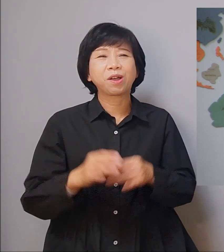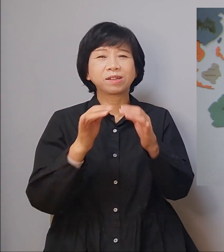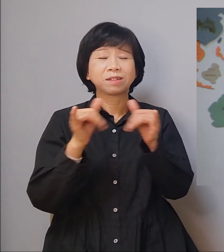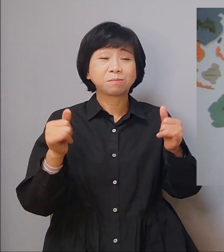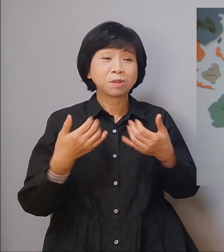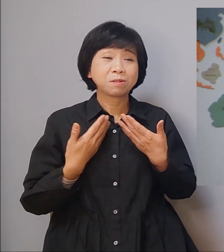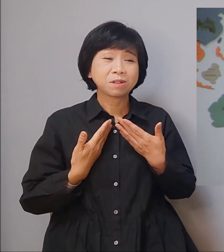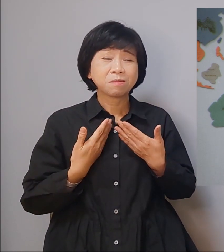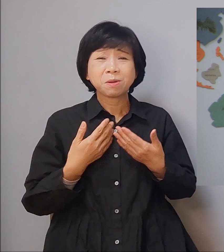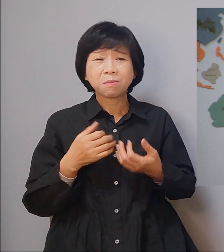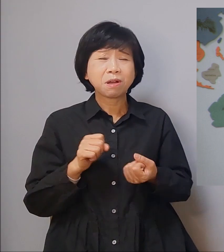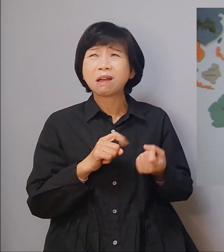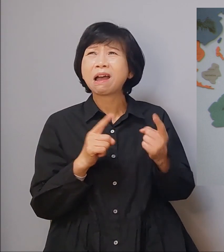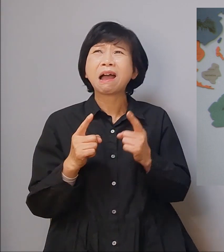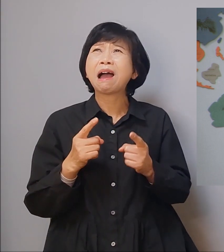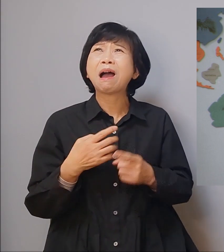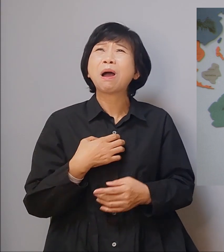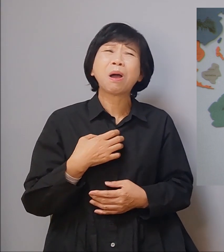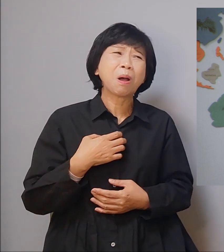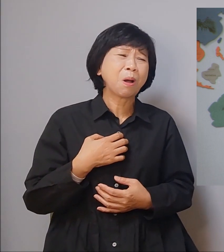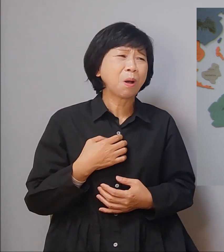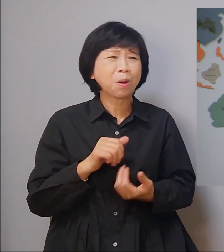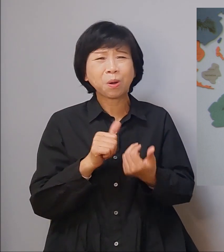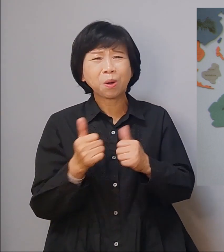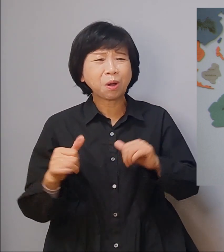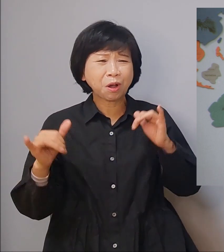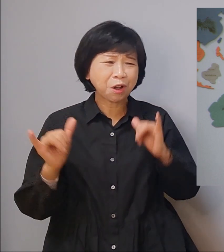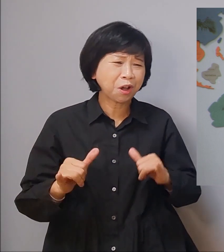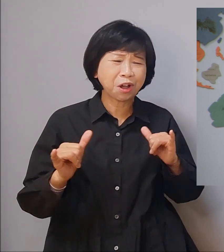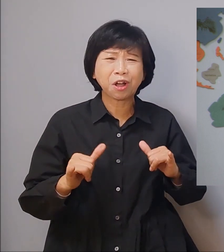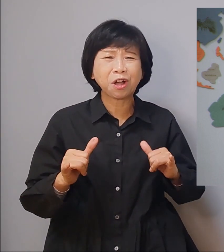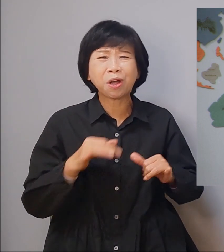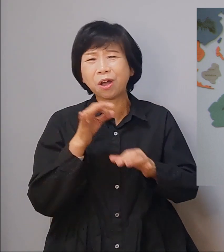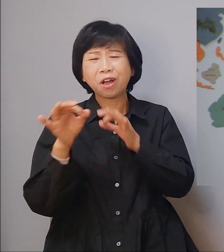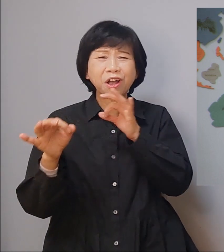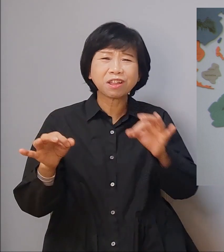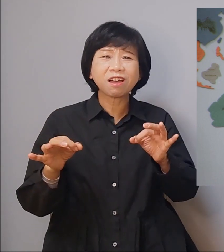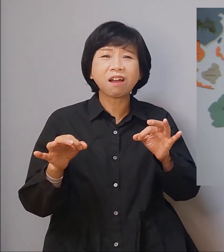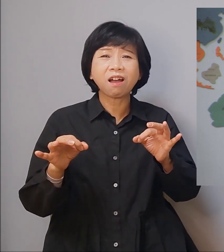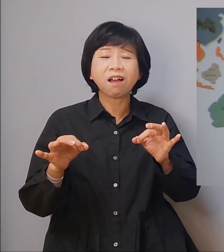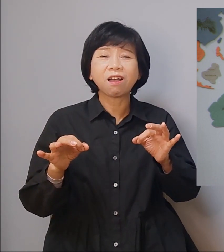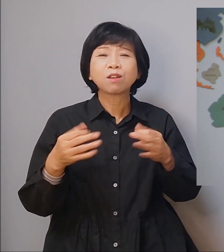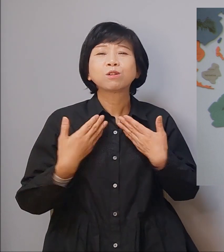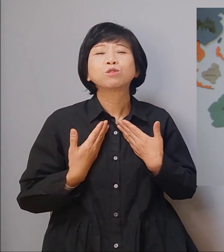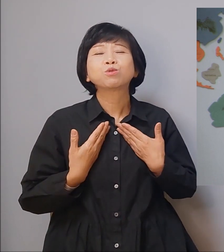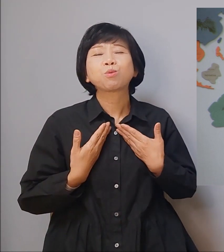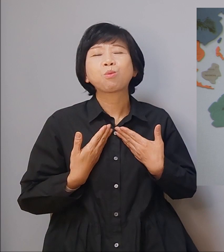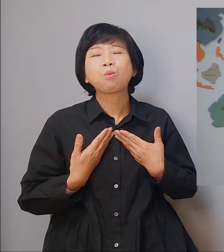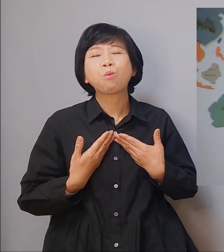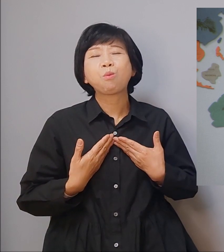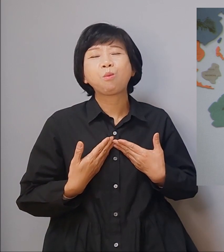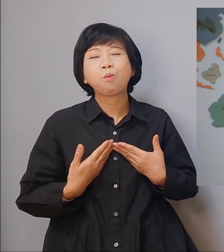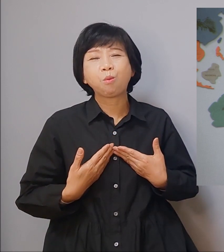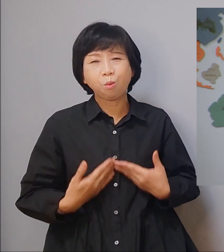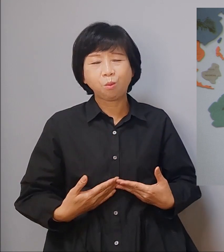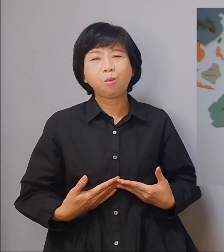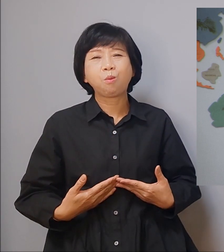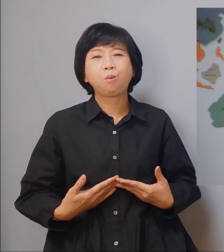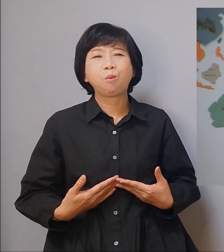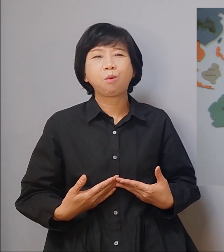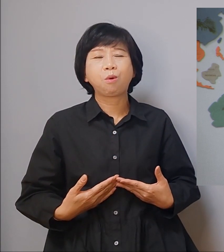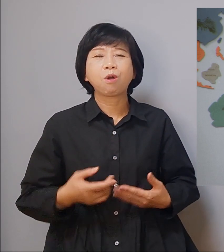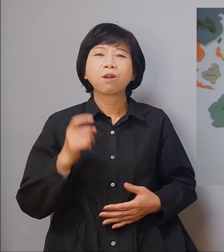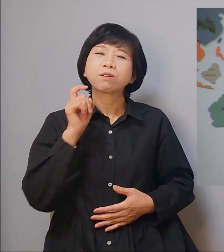조용해지는 거예요. 막 살았다 이런 분위기 있잖아요. 안정을 취하는 것 같은. 저도 마찬가지고. 그리고 그 다음에 한 10여 분